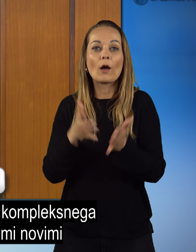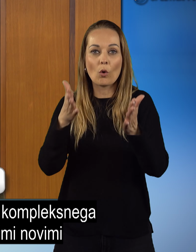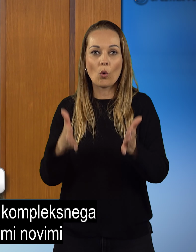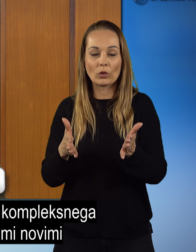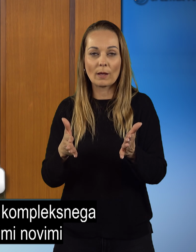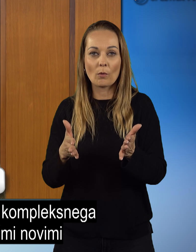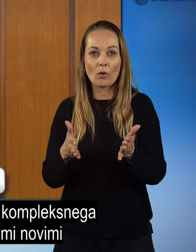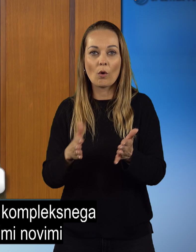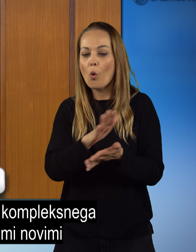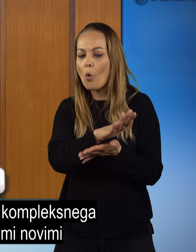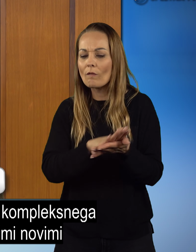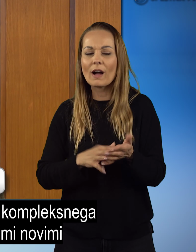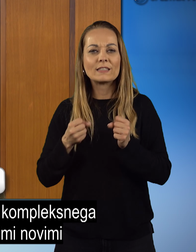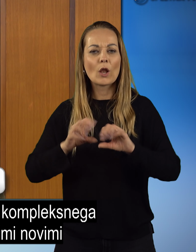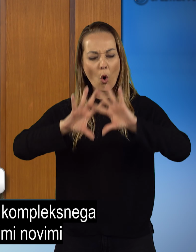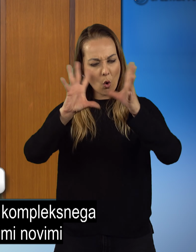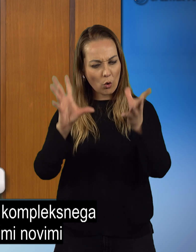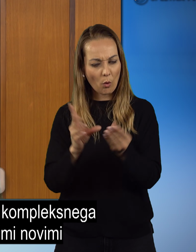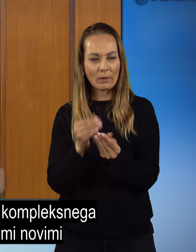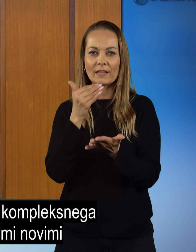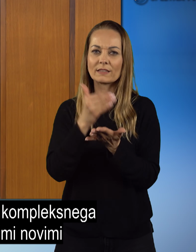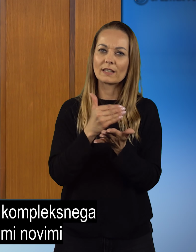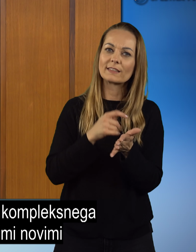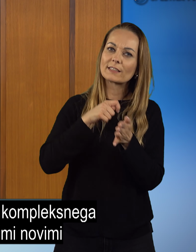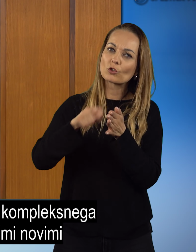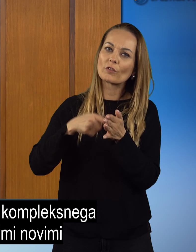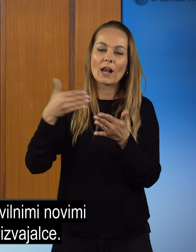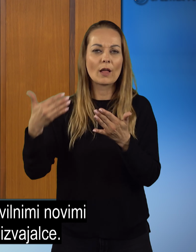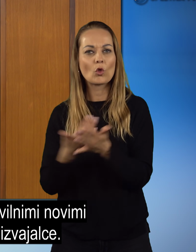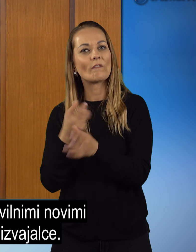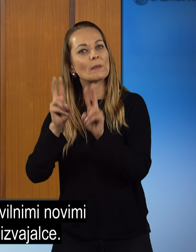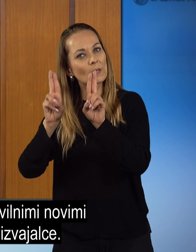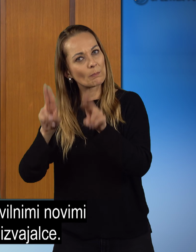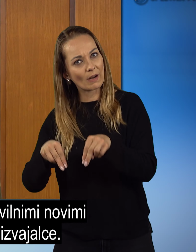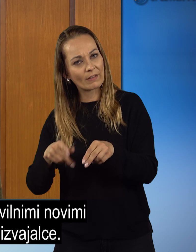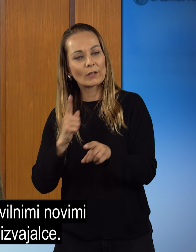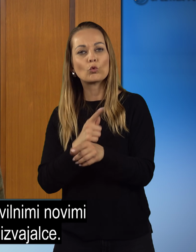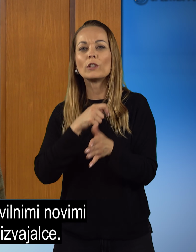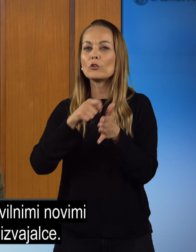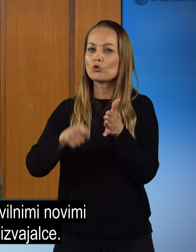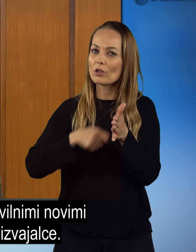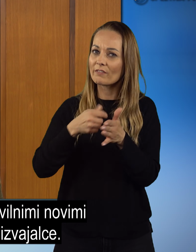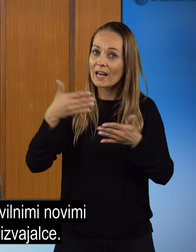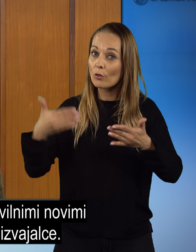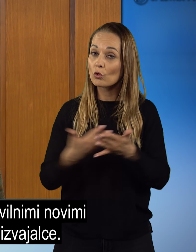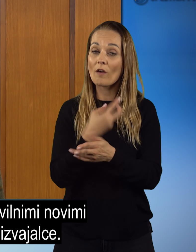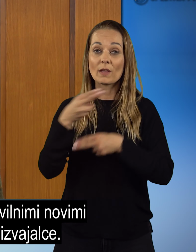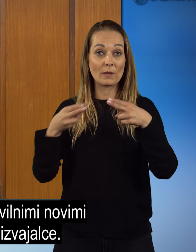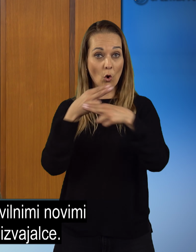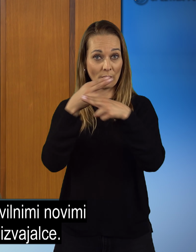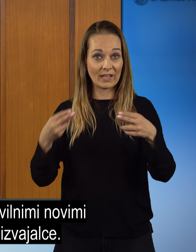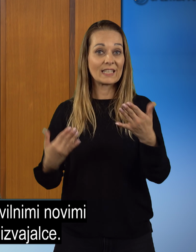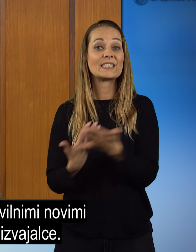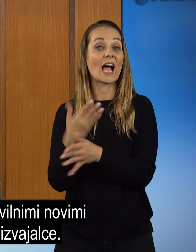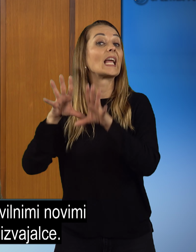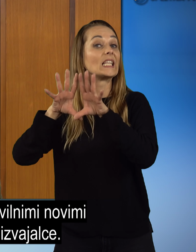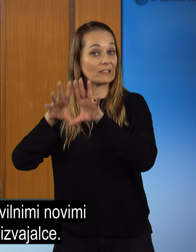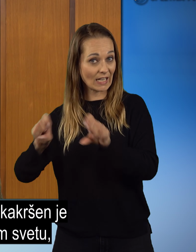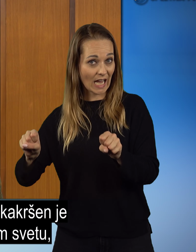obdobju uvajanja nekega zelo kompleksnega zakona z številnimi novimi pravicami in tudi številnimi novimi obveznostmi